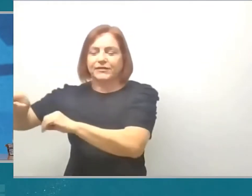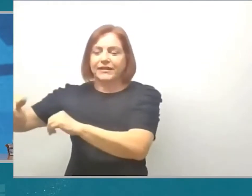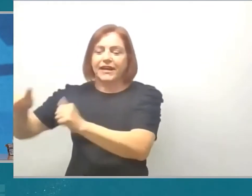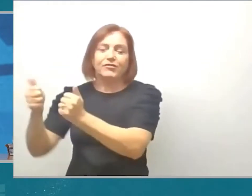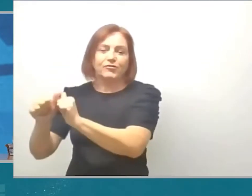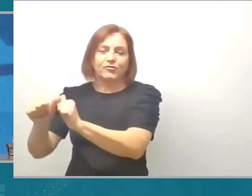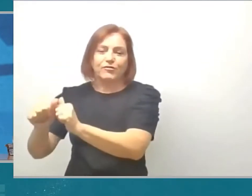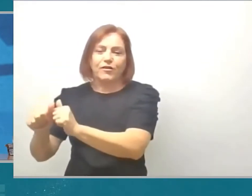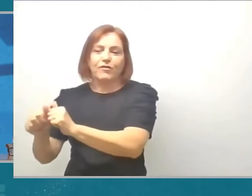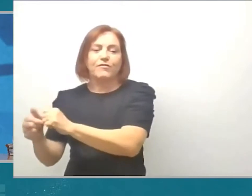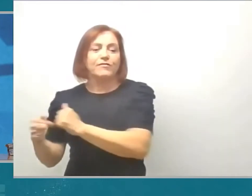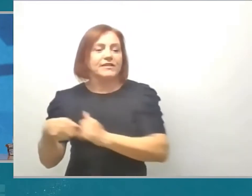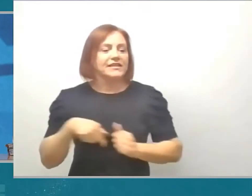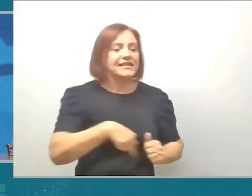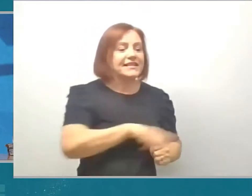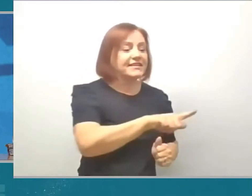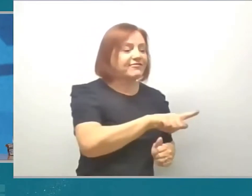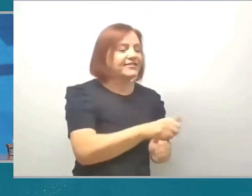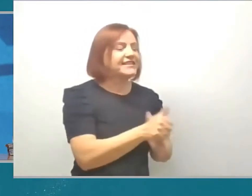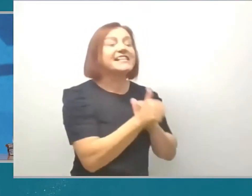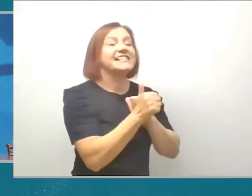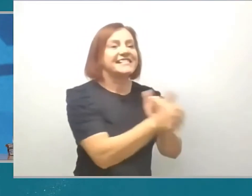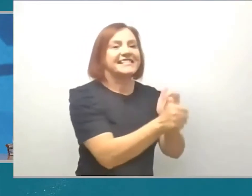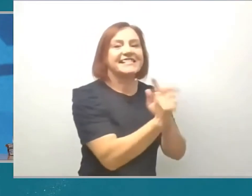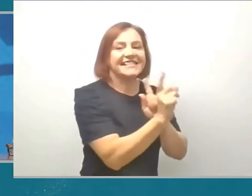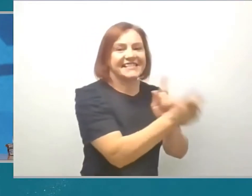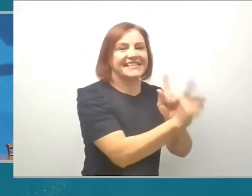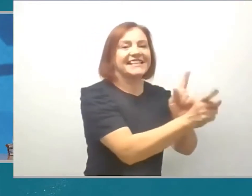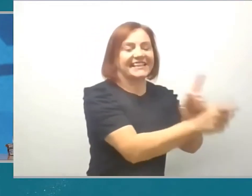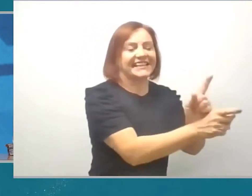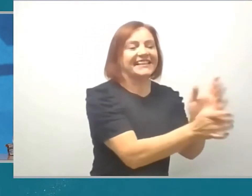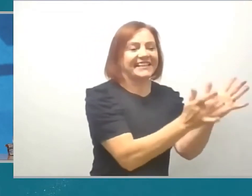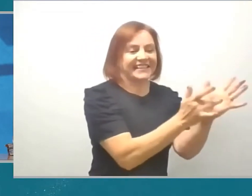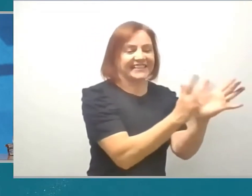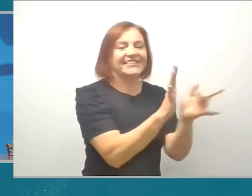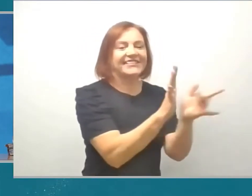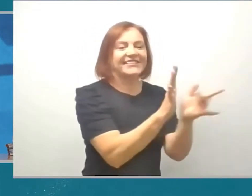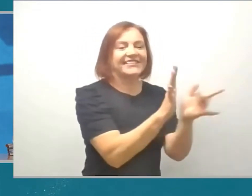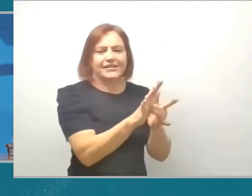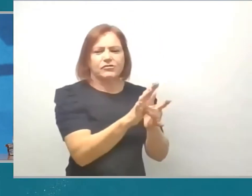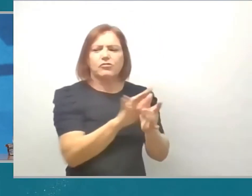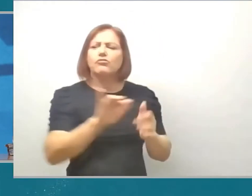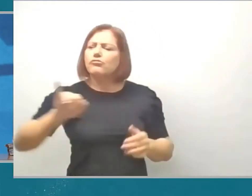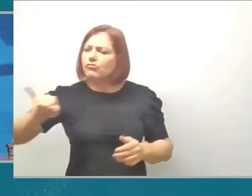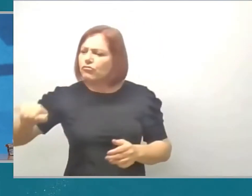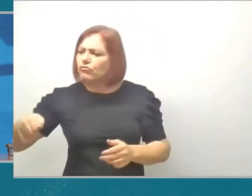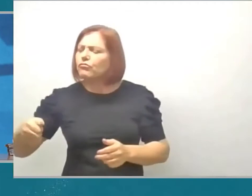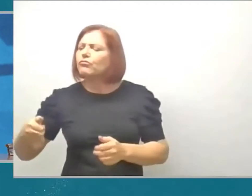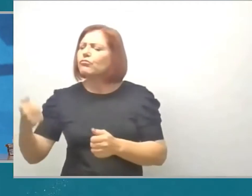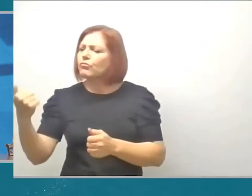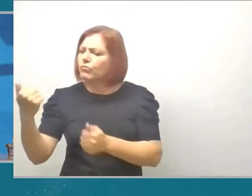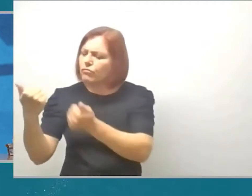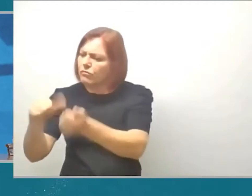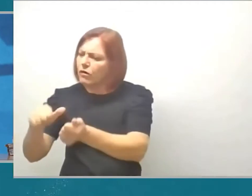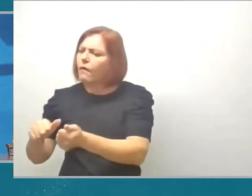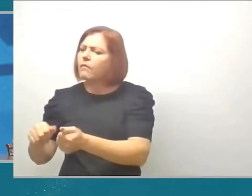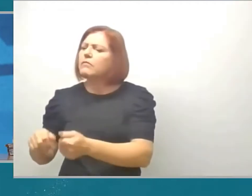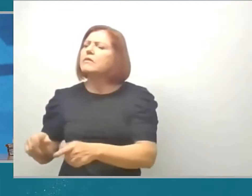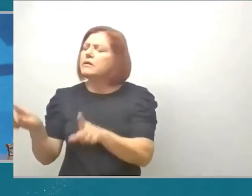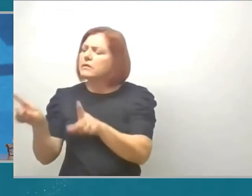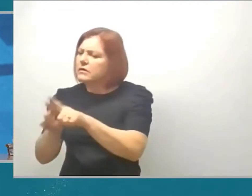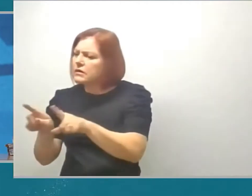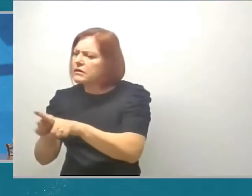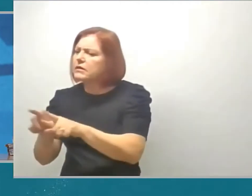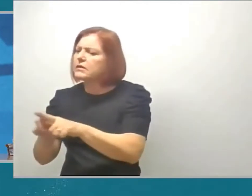Na verdade, João tinha que deixar também o seu grupo e seguir o Senhor. Não é verdade? Aí